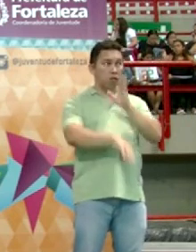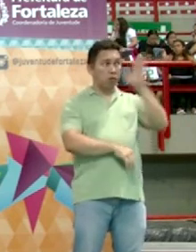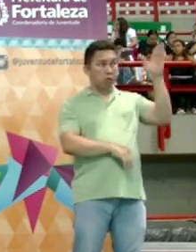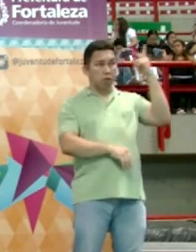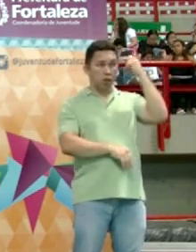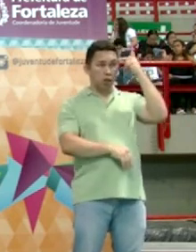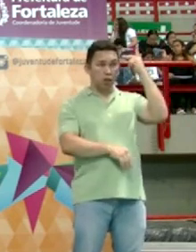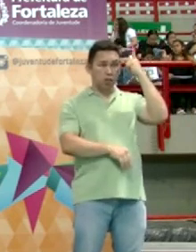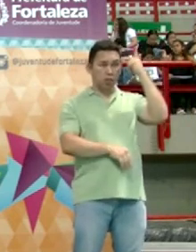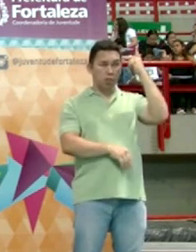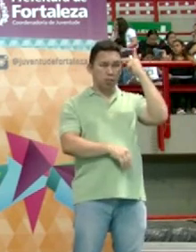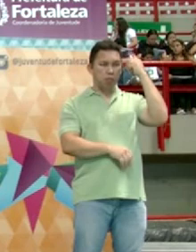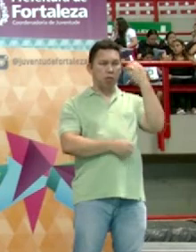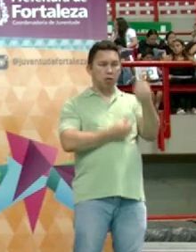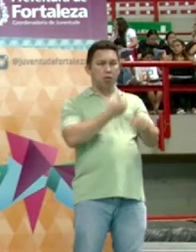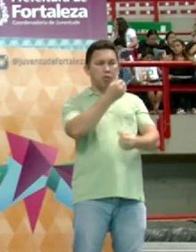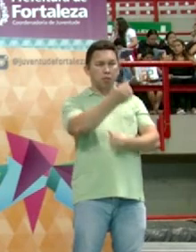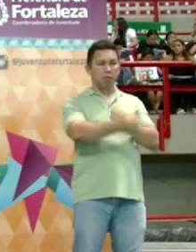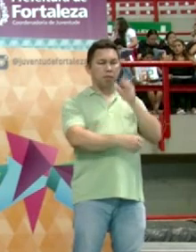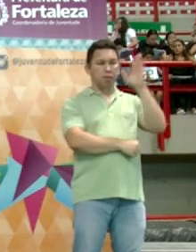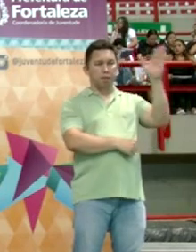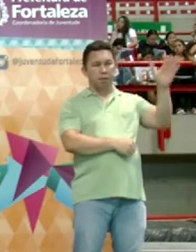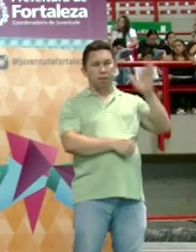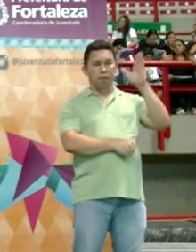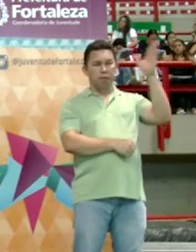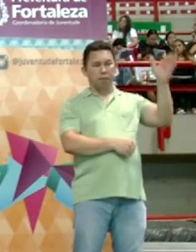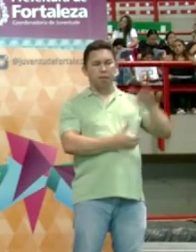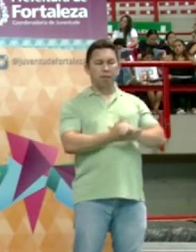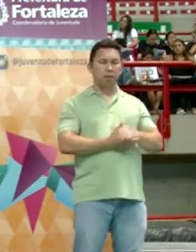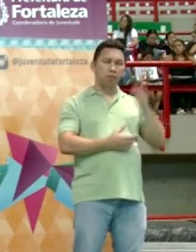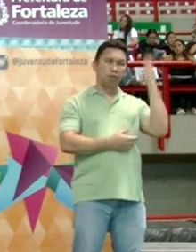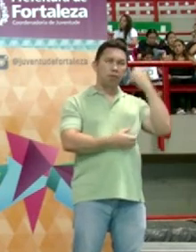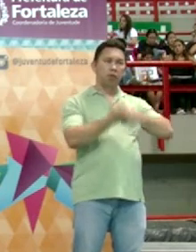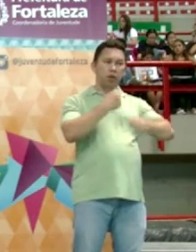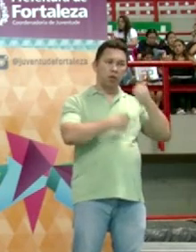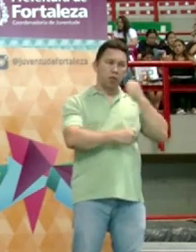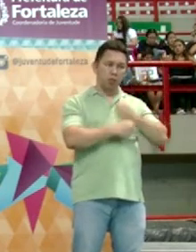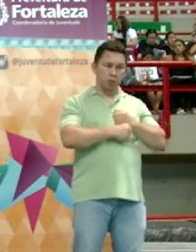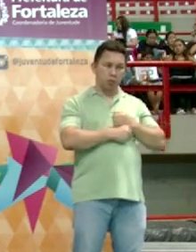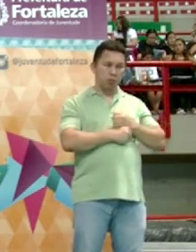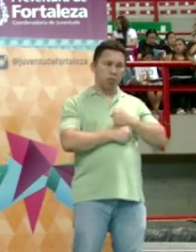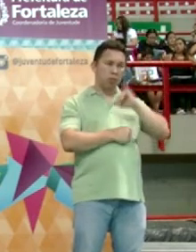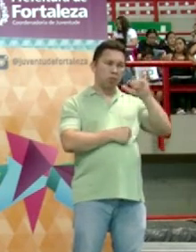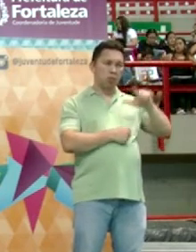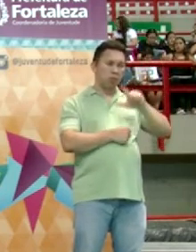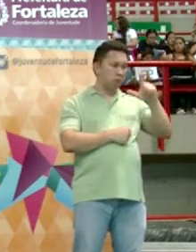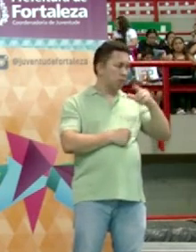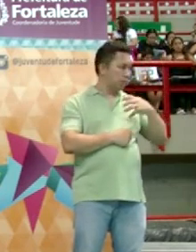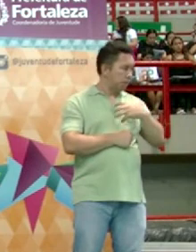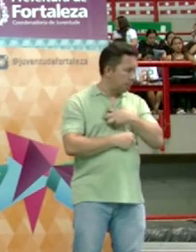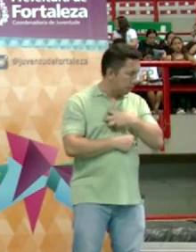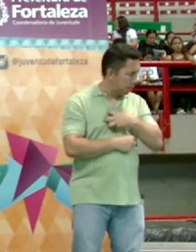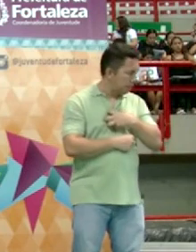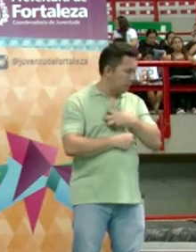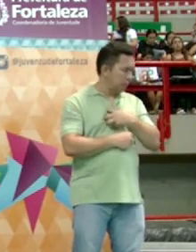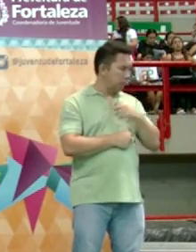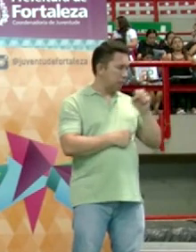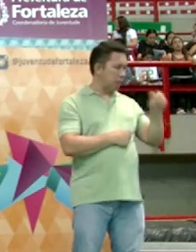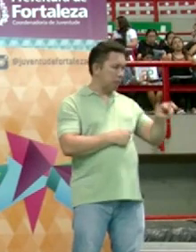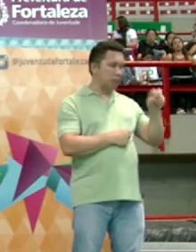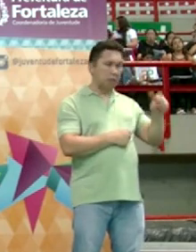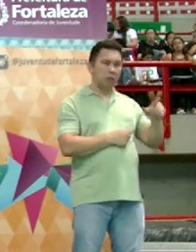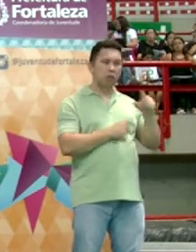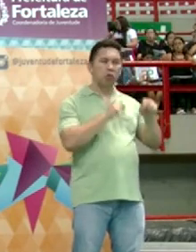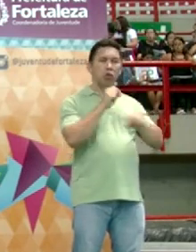São Paulo a cada 6 meses. Em julho do ano passado, eu fui para São Paulo e me deu pena de